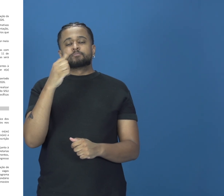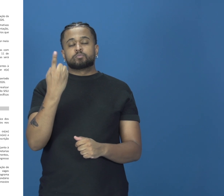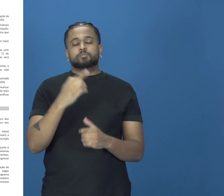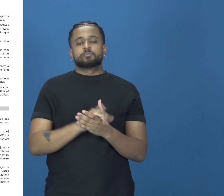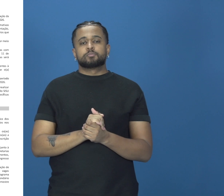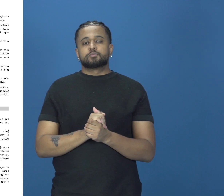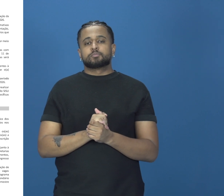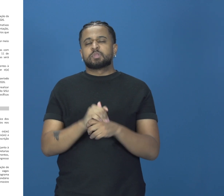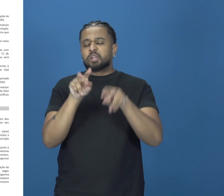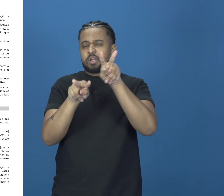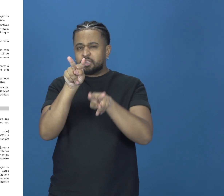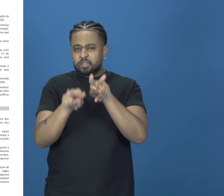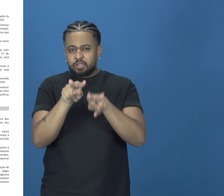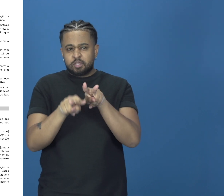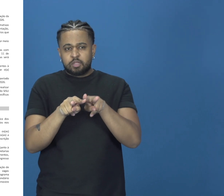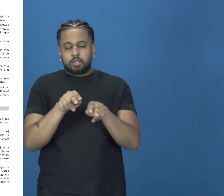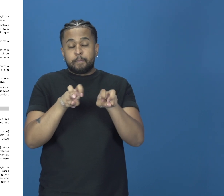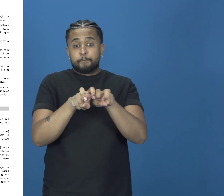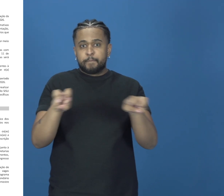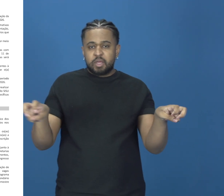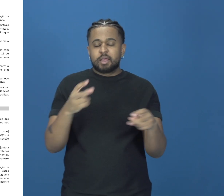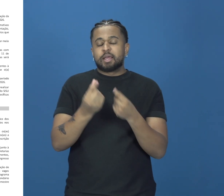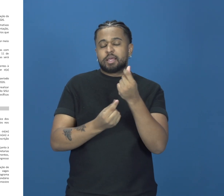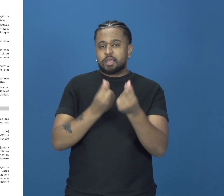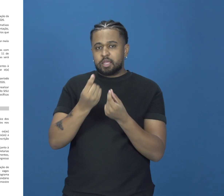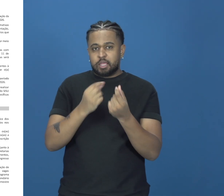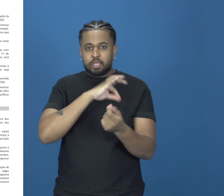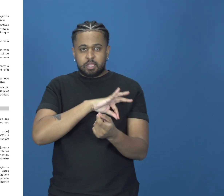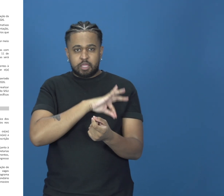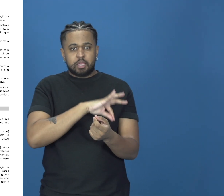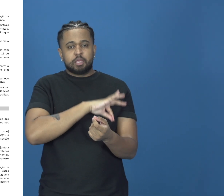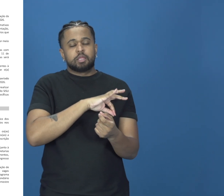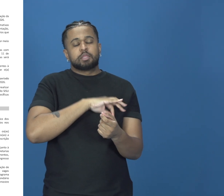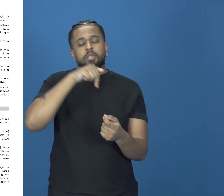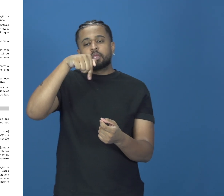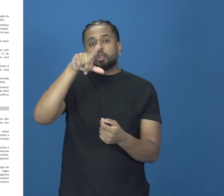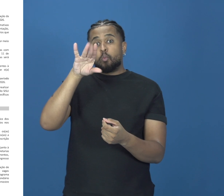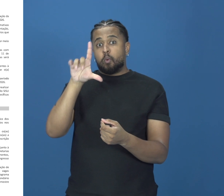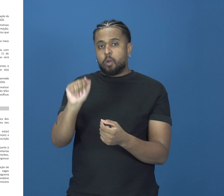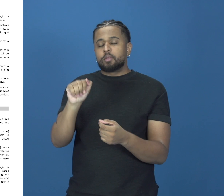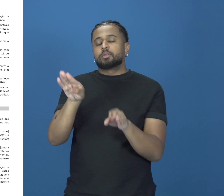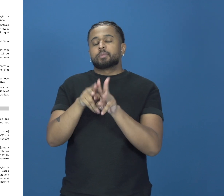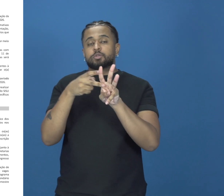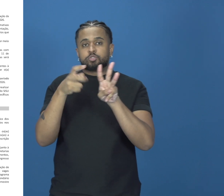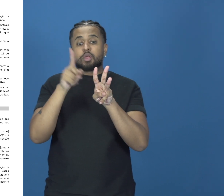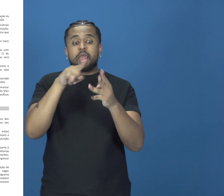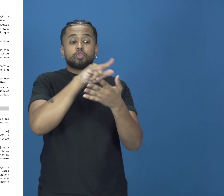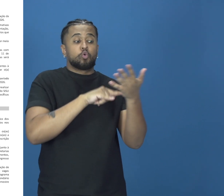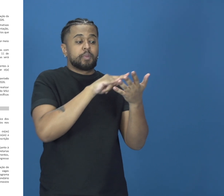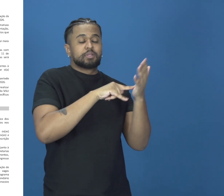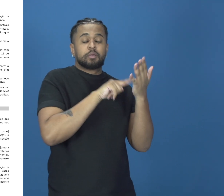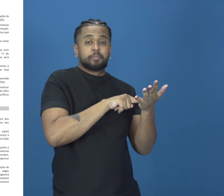8.4.1. As análises das bancas de renda quilombola e indígena serão realizadas por meio de